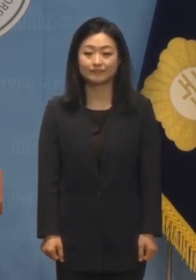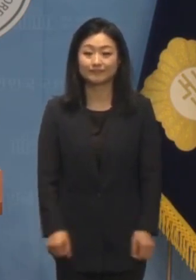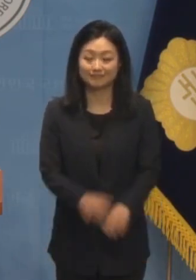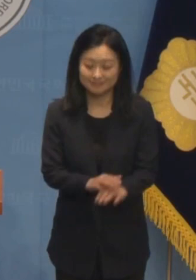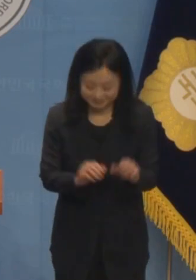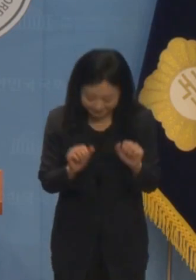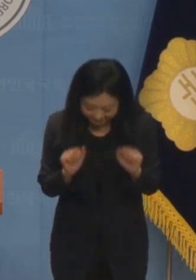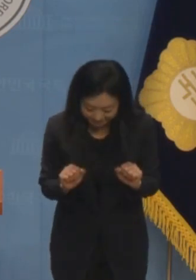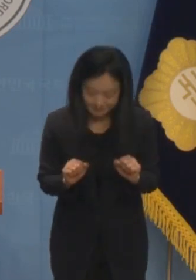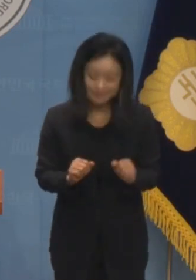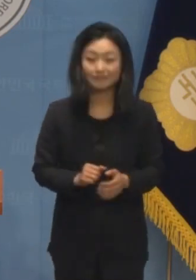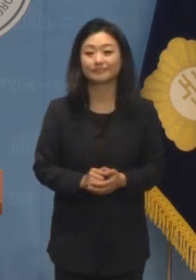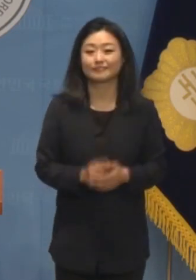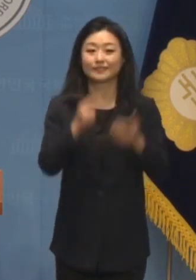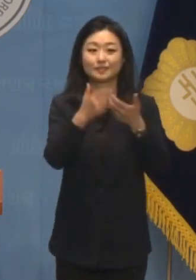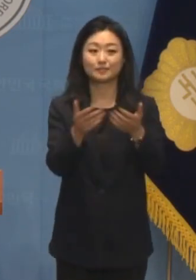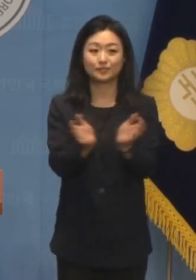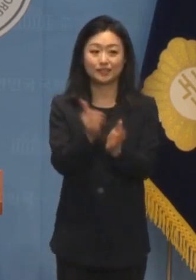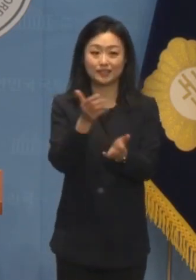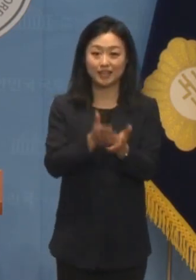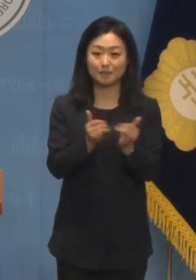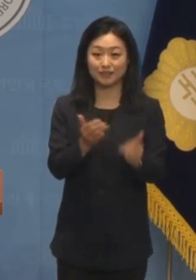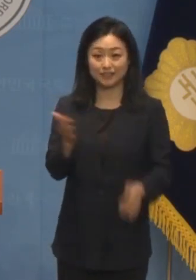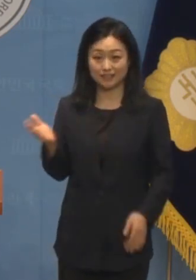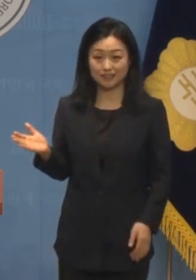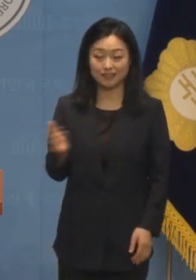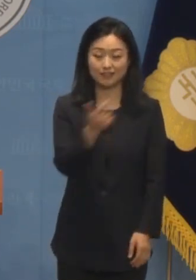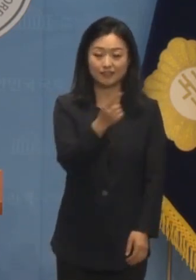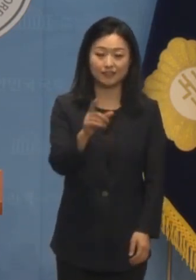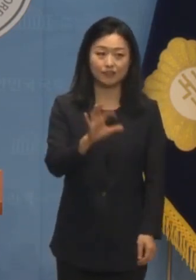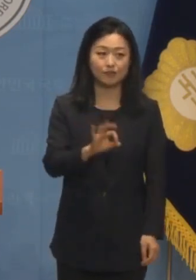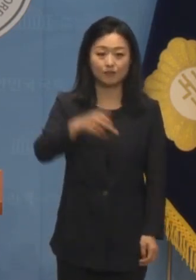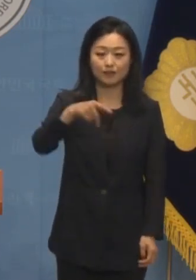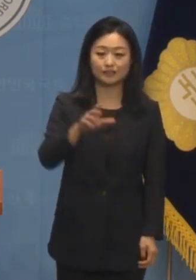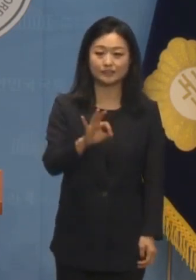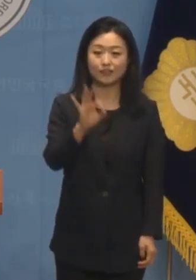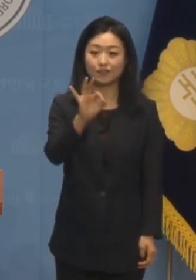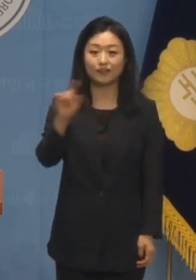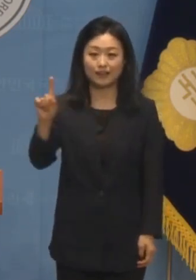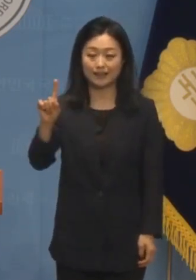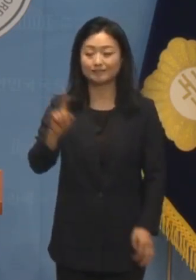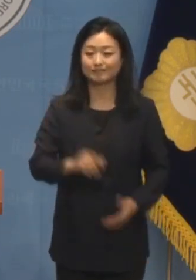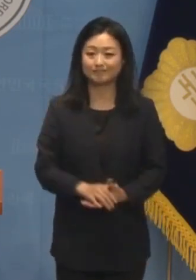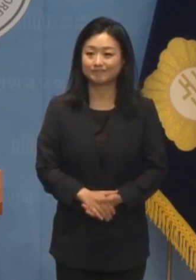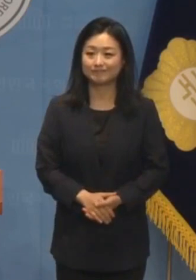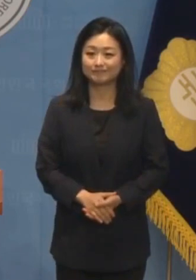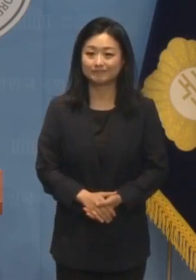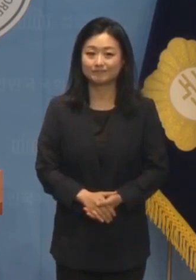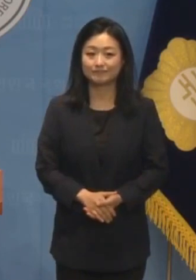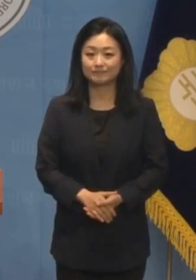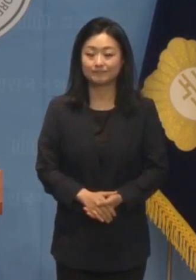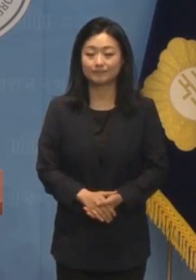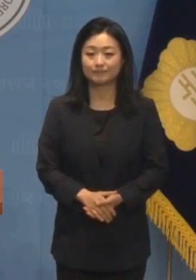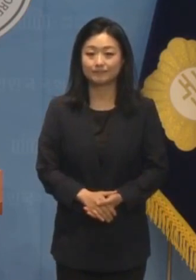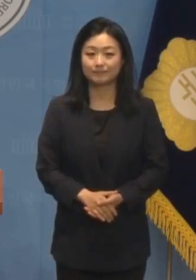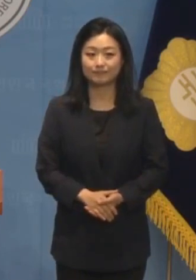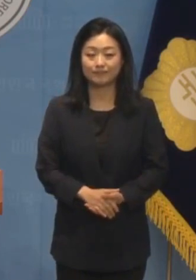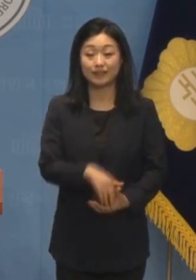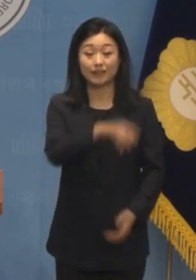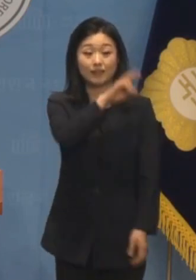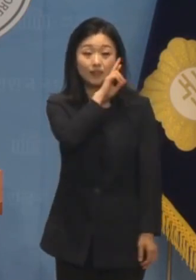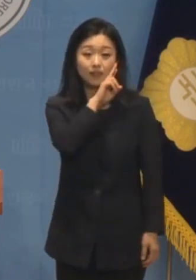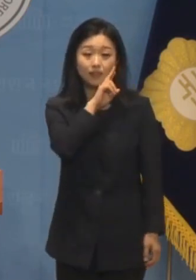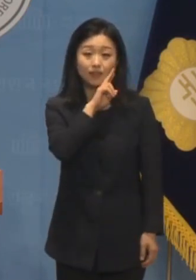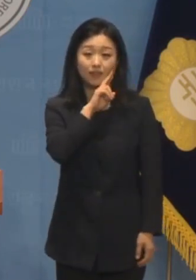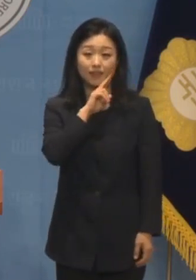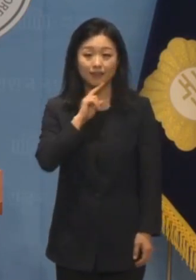안녕하십니까 더불어민주당 대변인 황정아 있니다 브리핑 시작하겠습니다 한가하게 독대